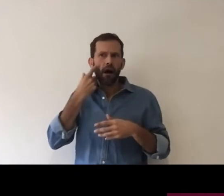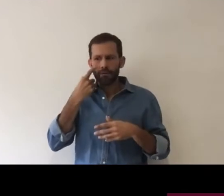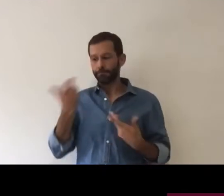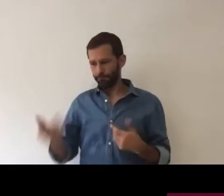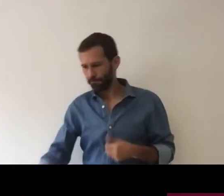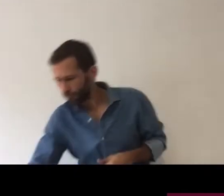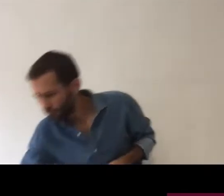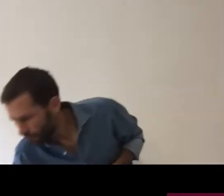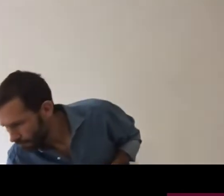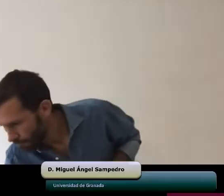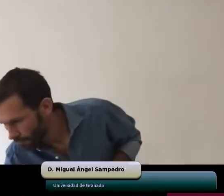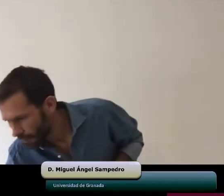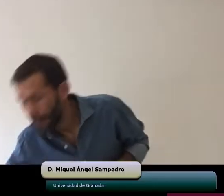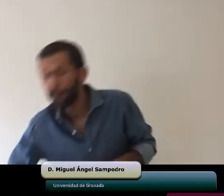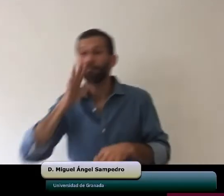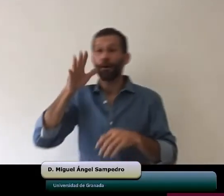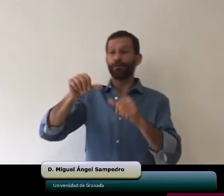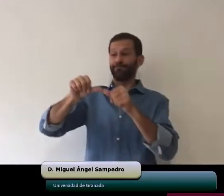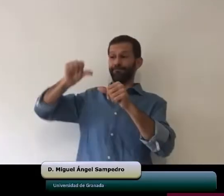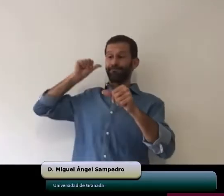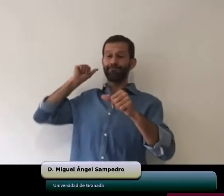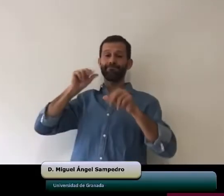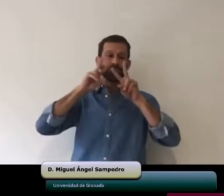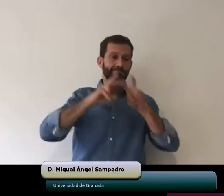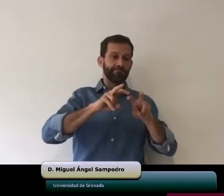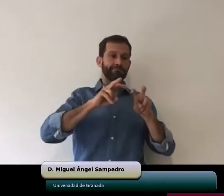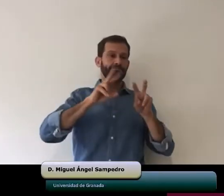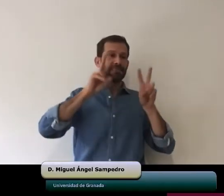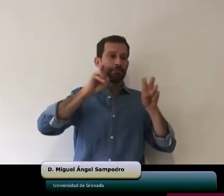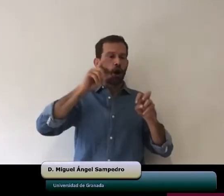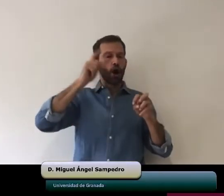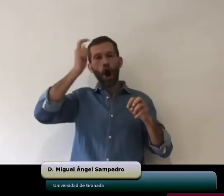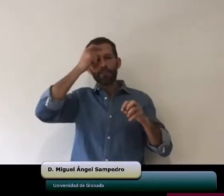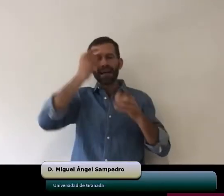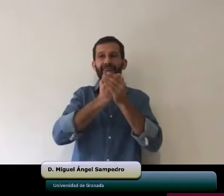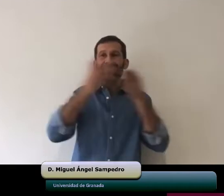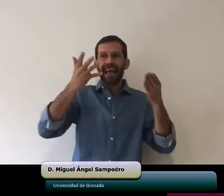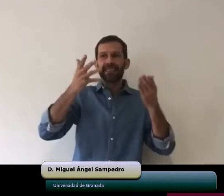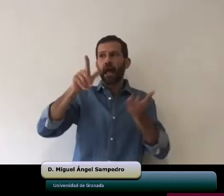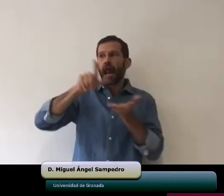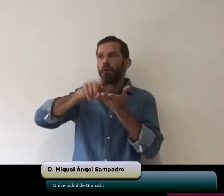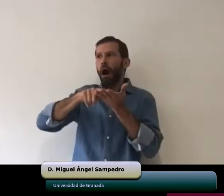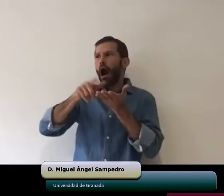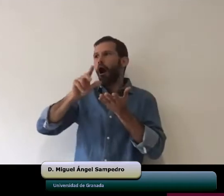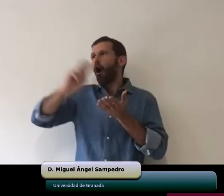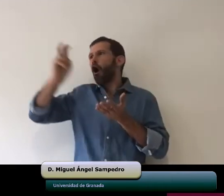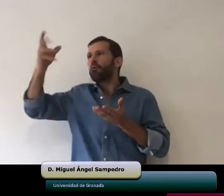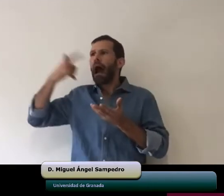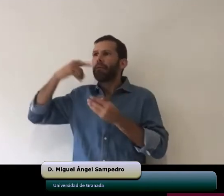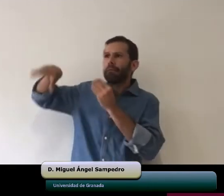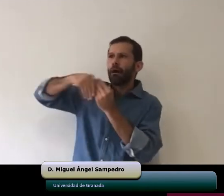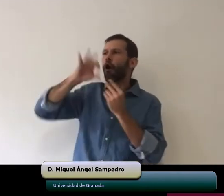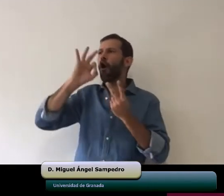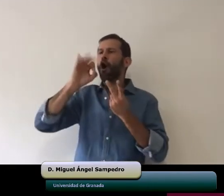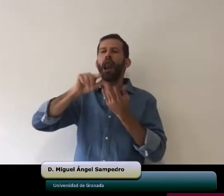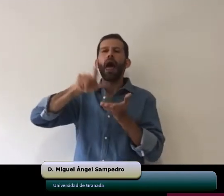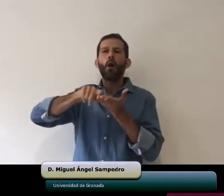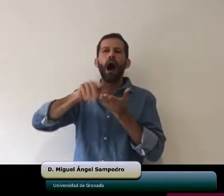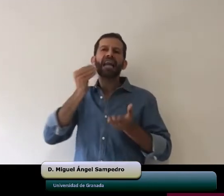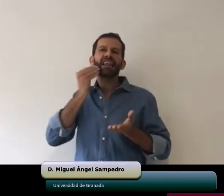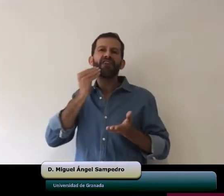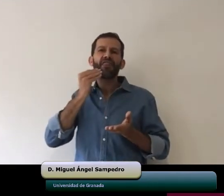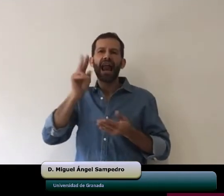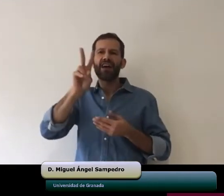de gestos lingüísticos, en este caso de la lengua de signos, ayudan al aprendizaje de una segunda lengua en los conceptos